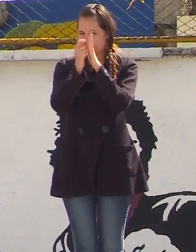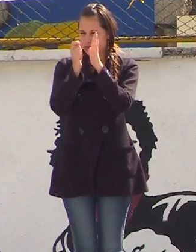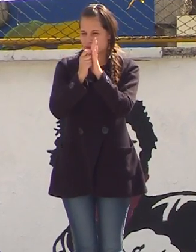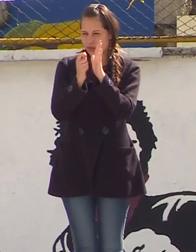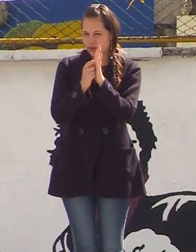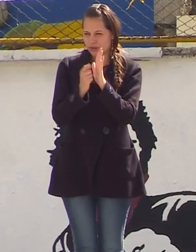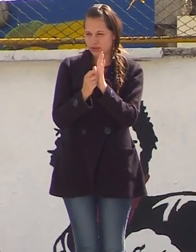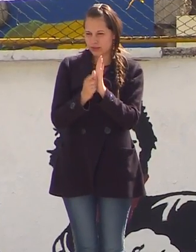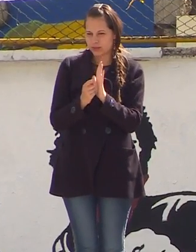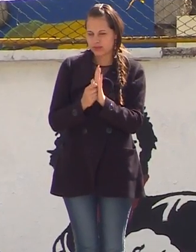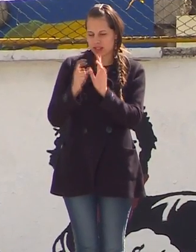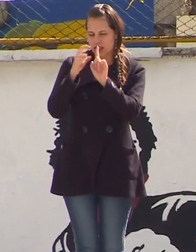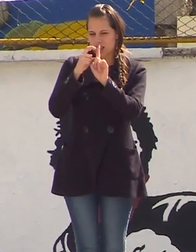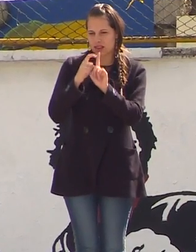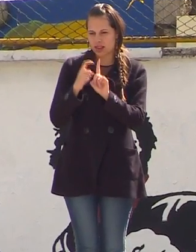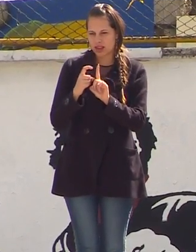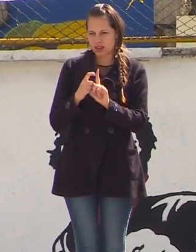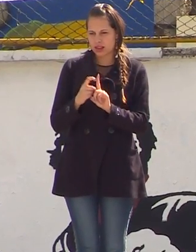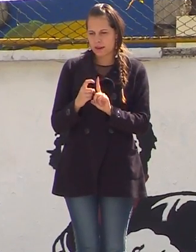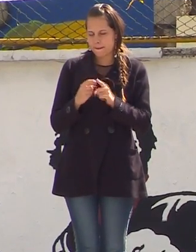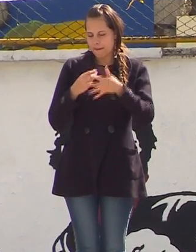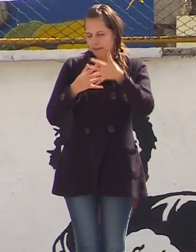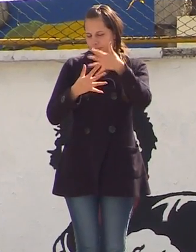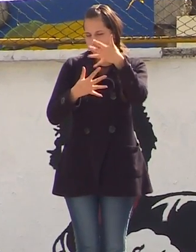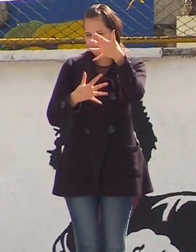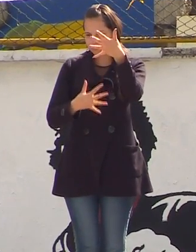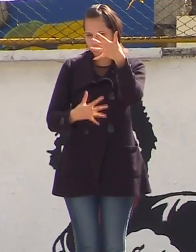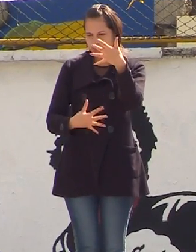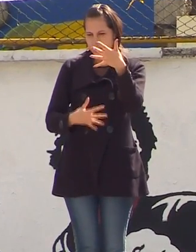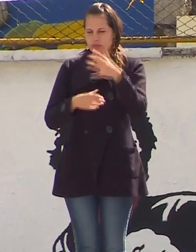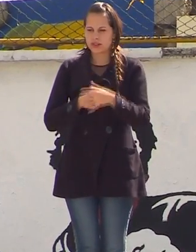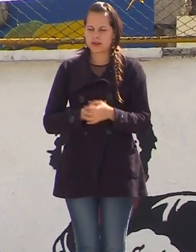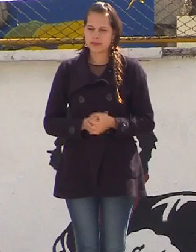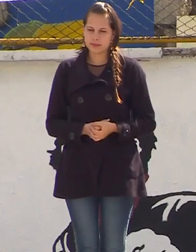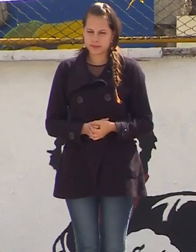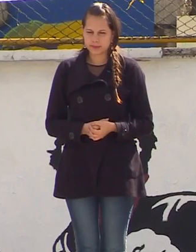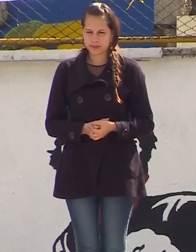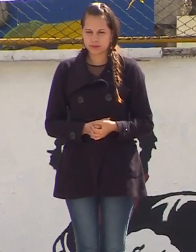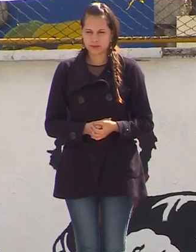Scopus, IOP, Infolin, Thomson y Magisterio